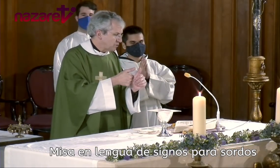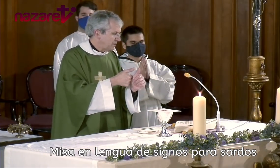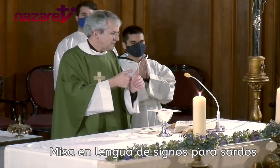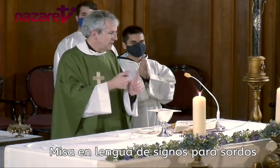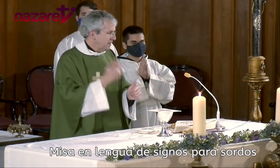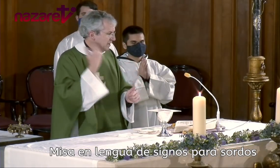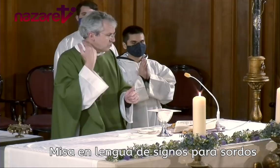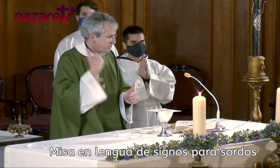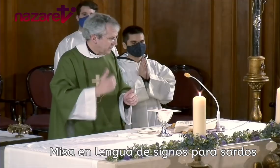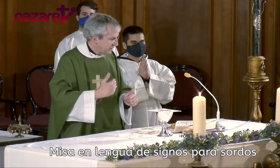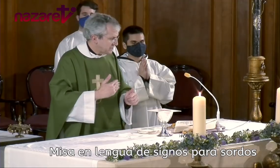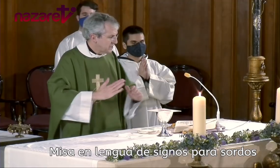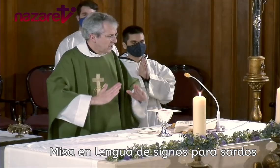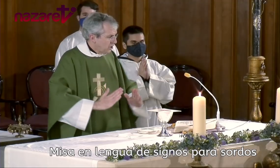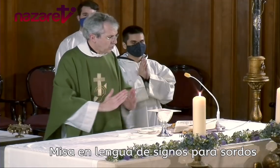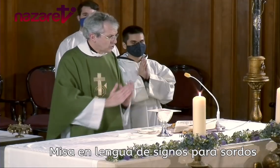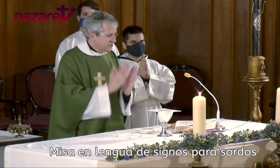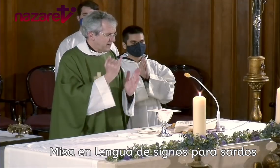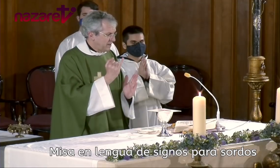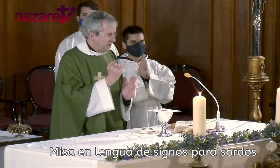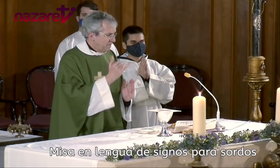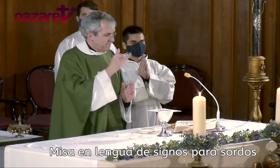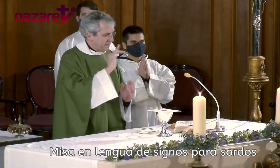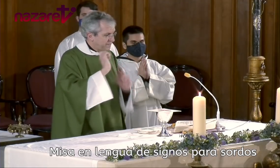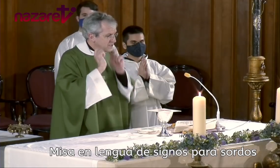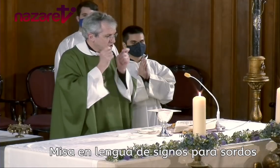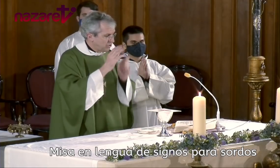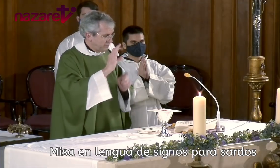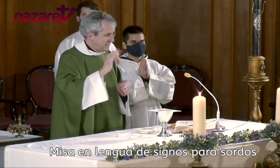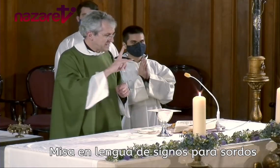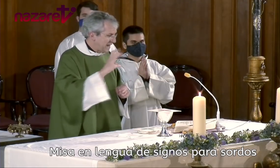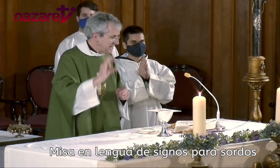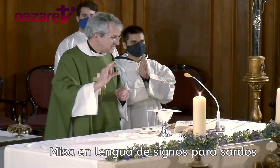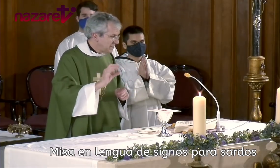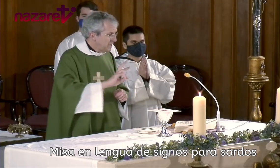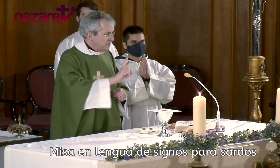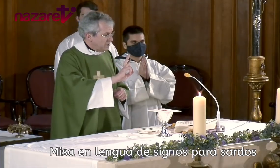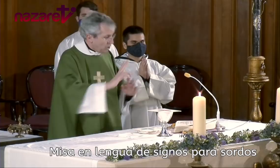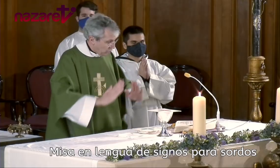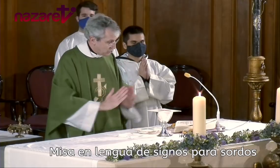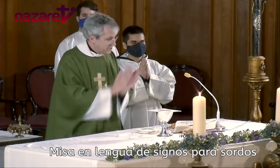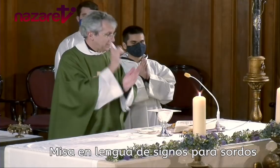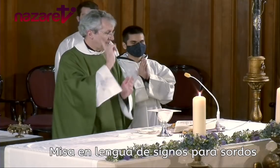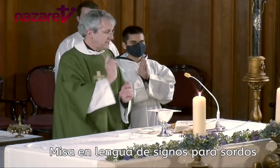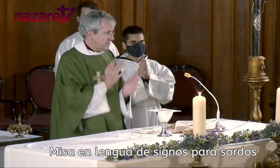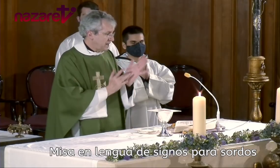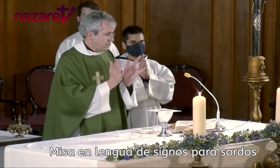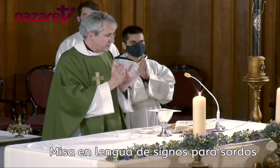apóstoles y los mártires, con San Francisco de Sales, con Santa Teresita el Niño